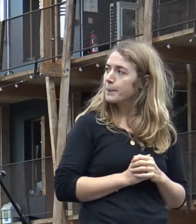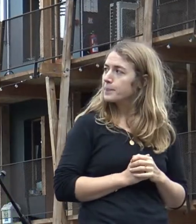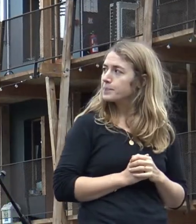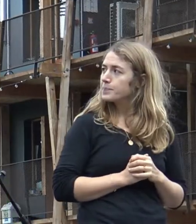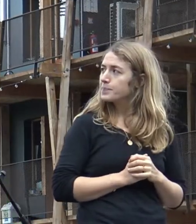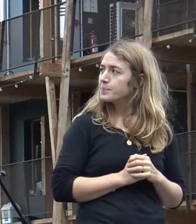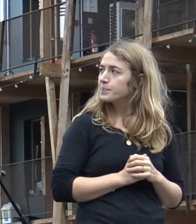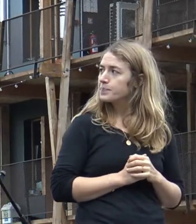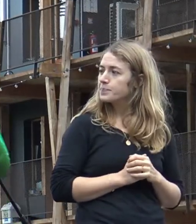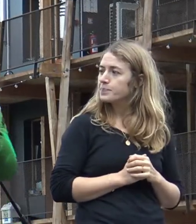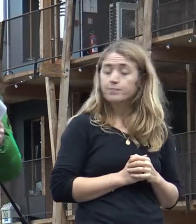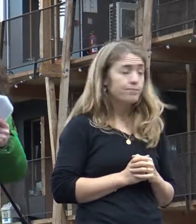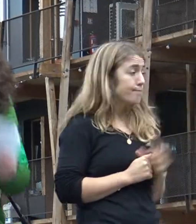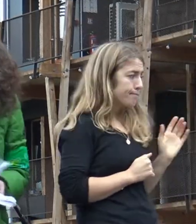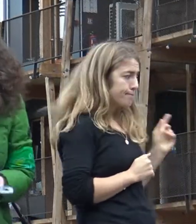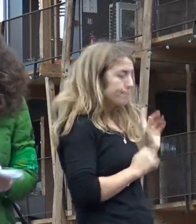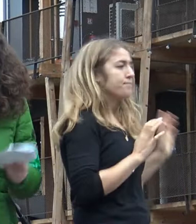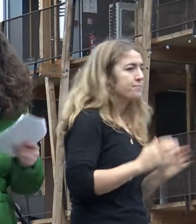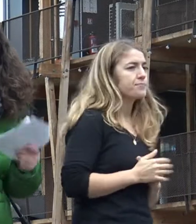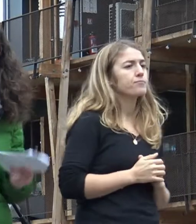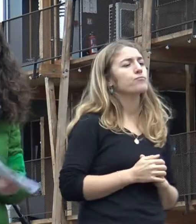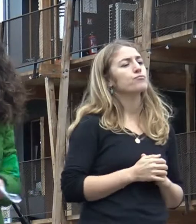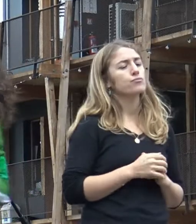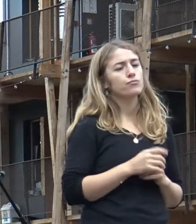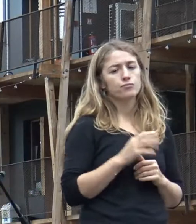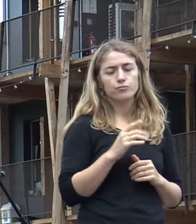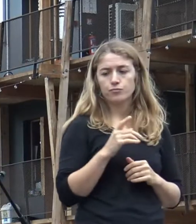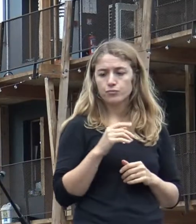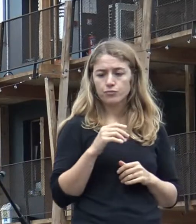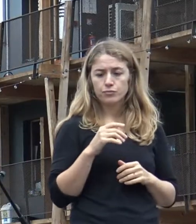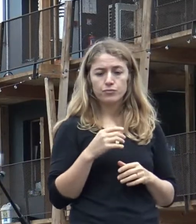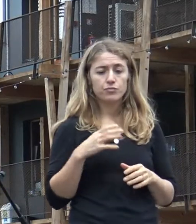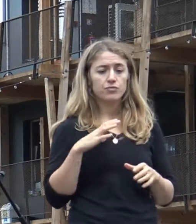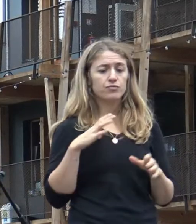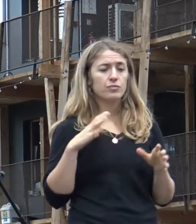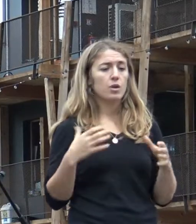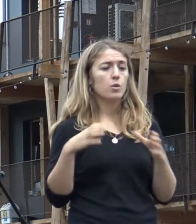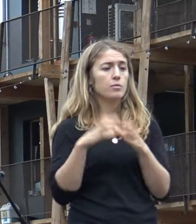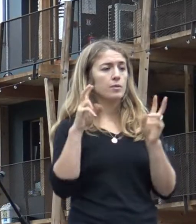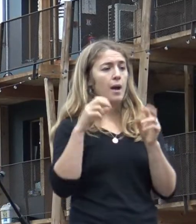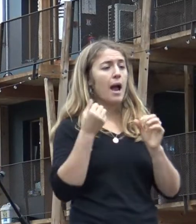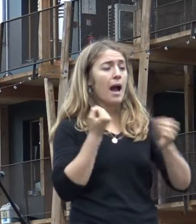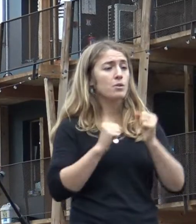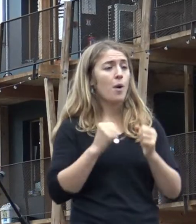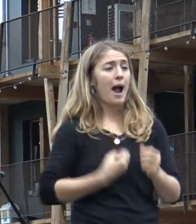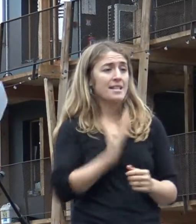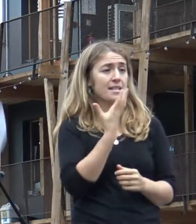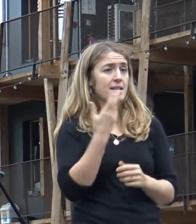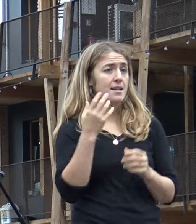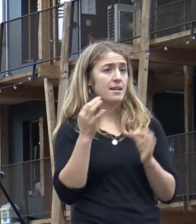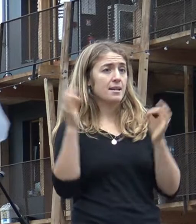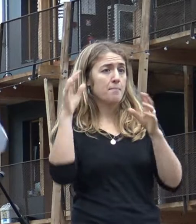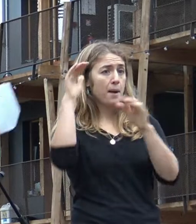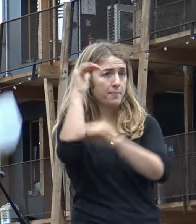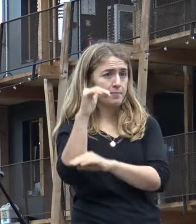J'ai été interrompue. On a lancé un collectif qu'on va appeler Action Artistes Climat, dont le but est